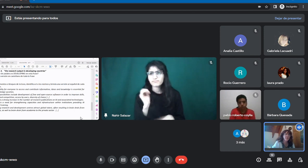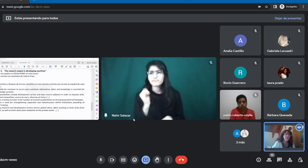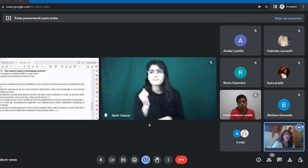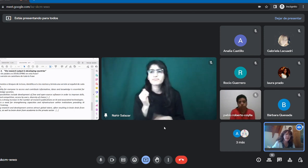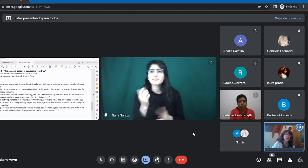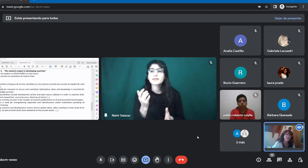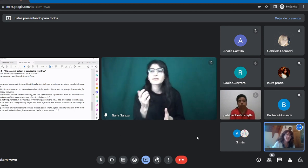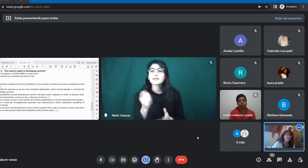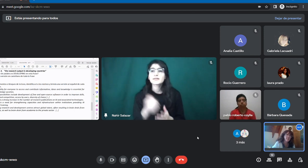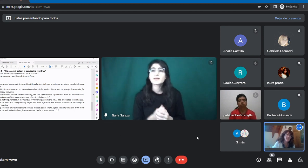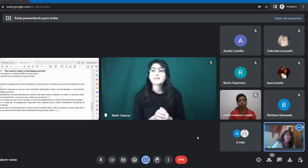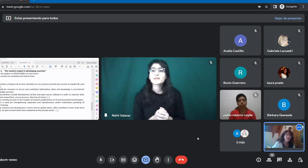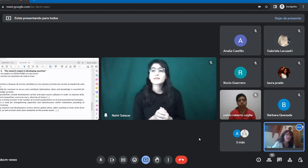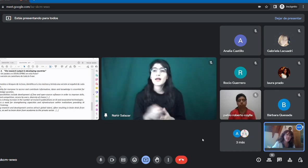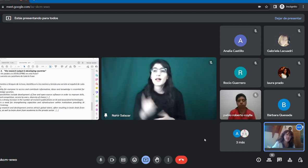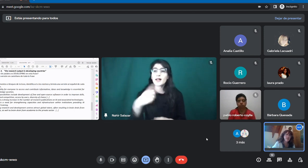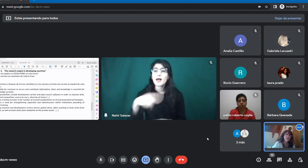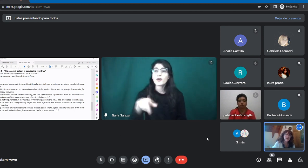ya terminaste?